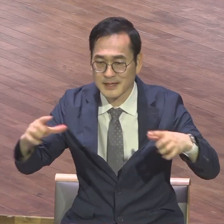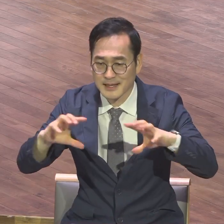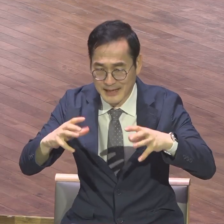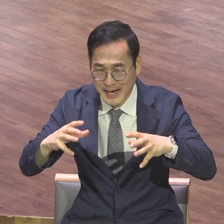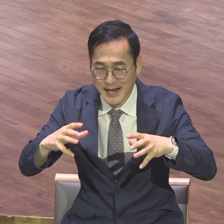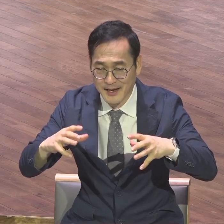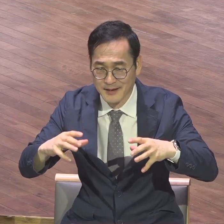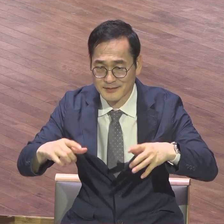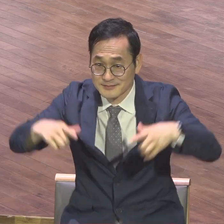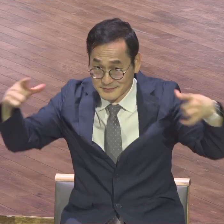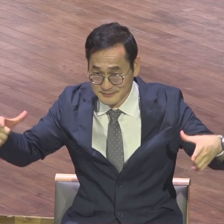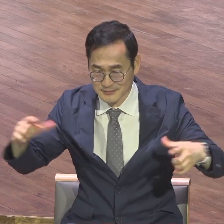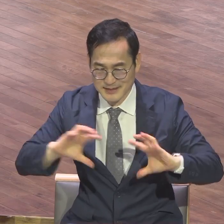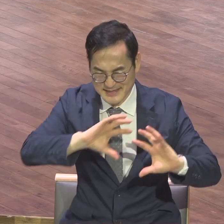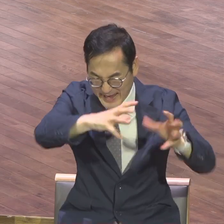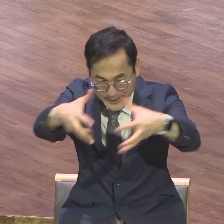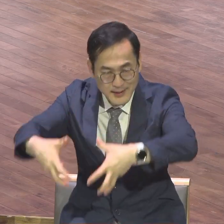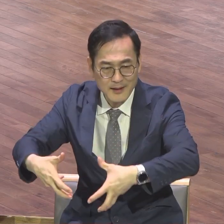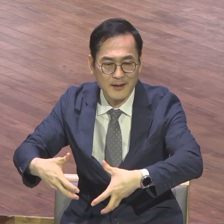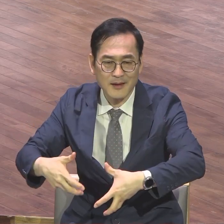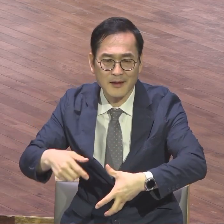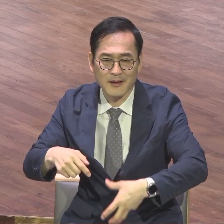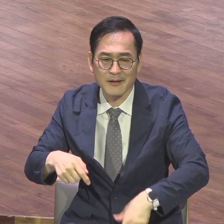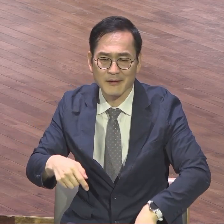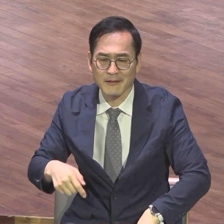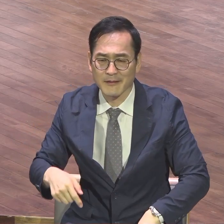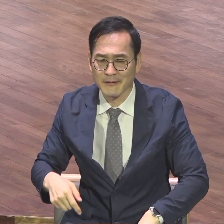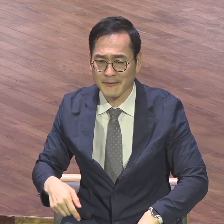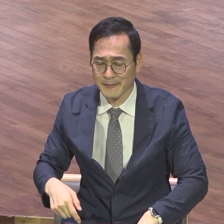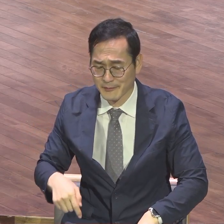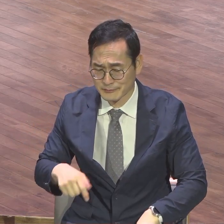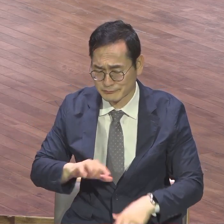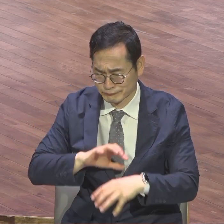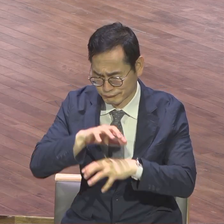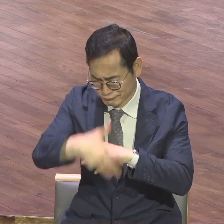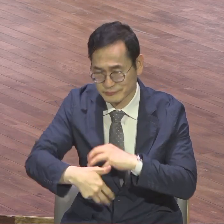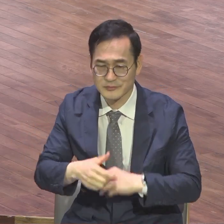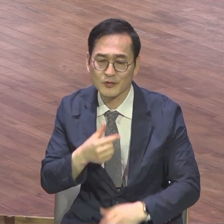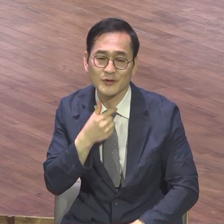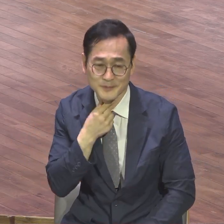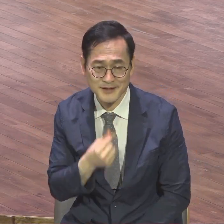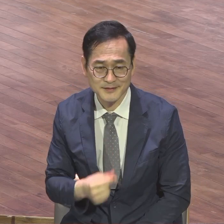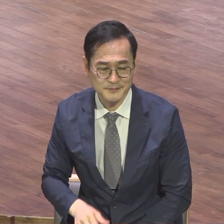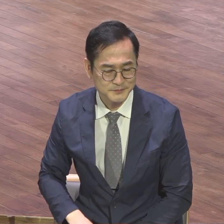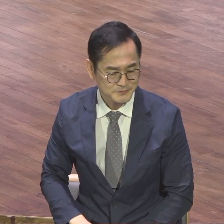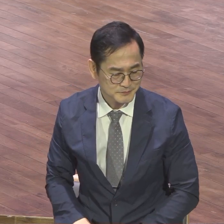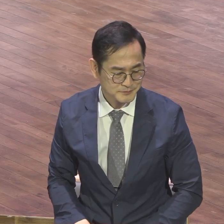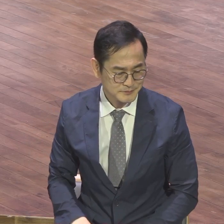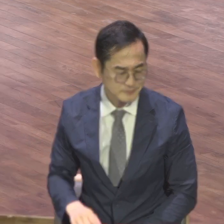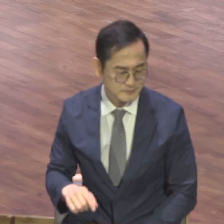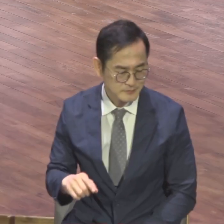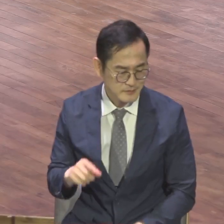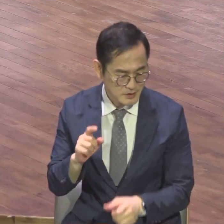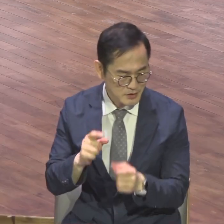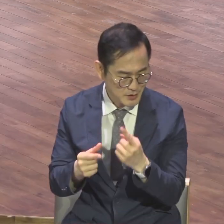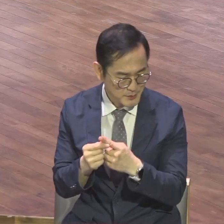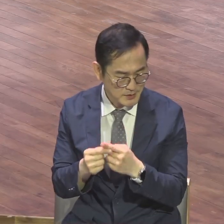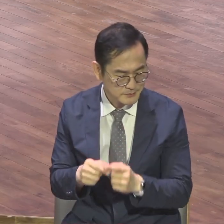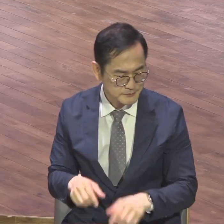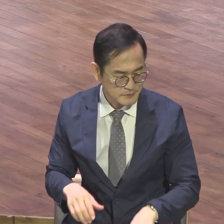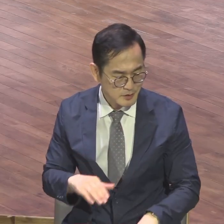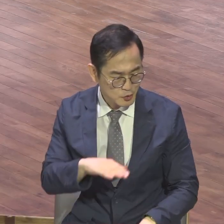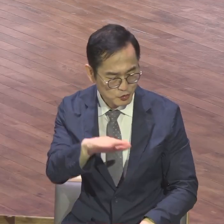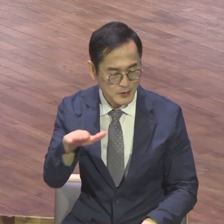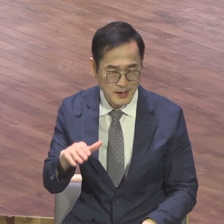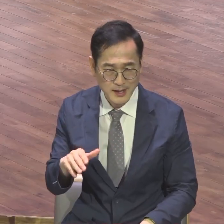쓰임 받기를 제물로 축복합니다. 그럼 첫째로 영적 대응입니다. 16절 봅니다. 우리가 기도하는 곳에 가다가